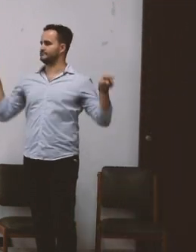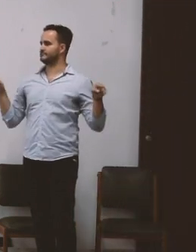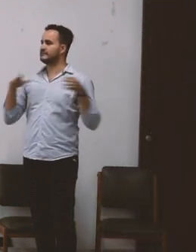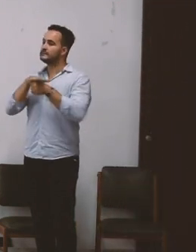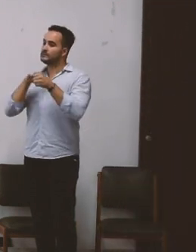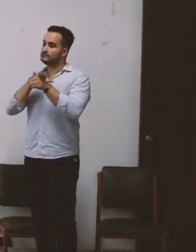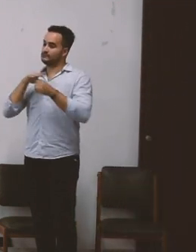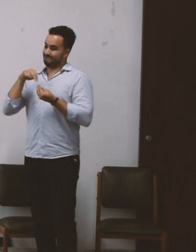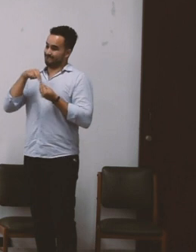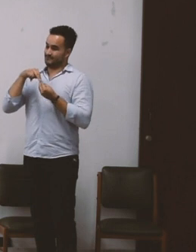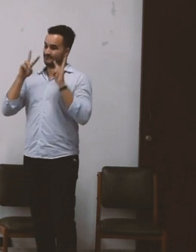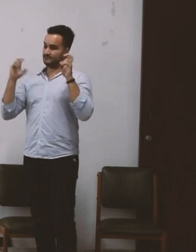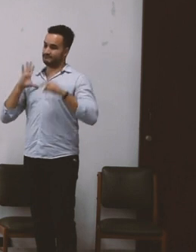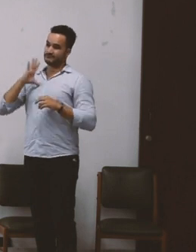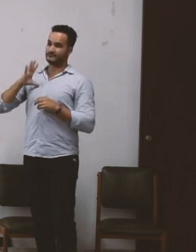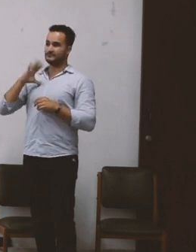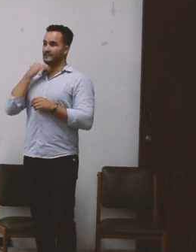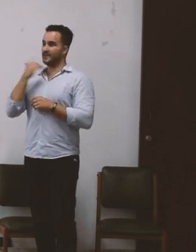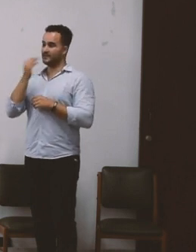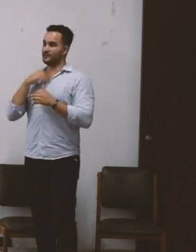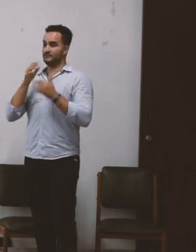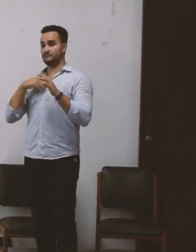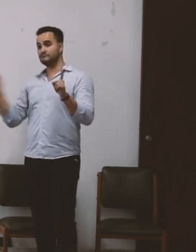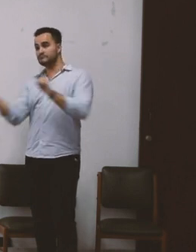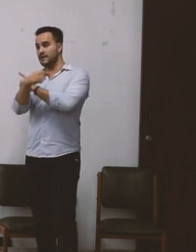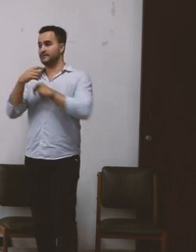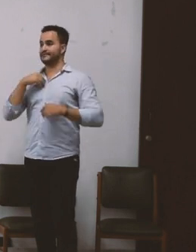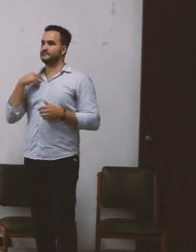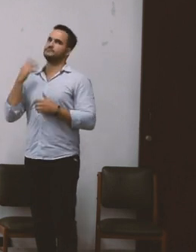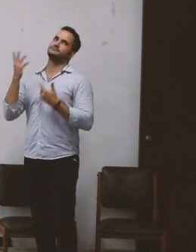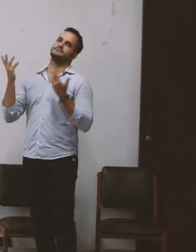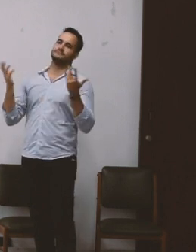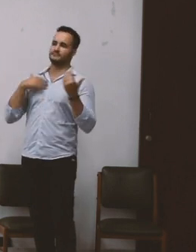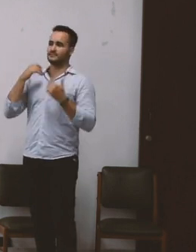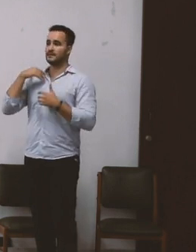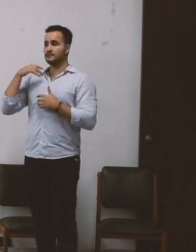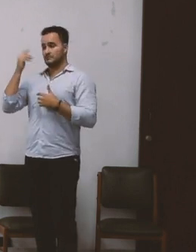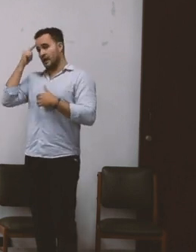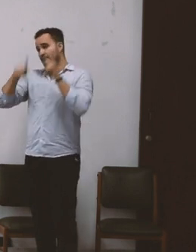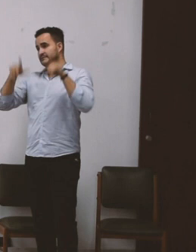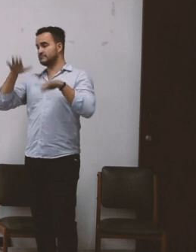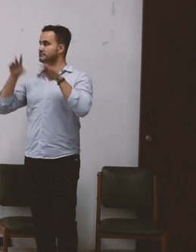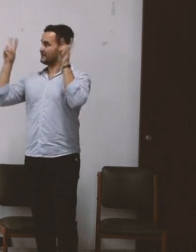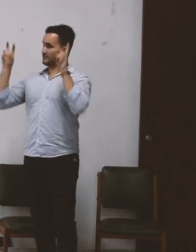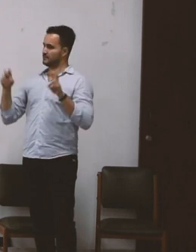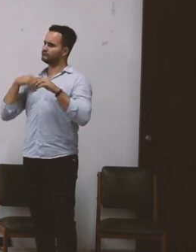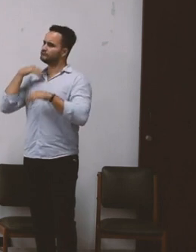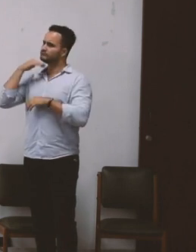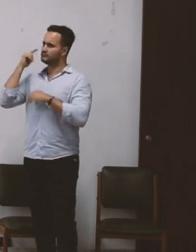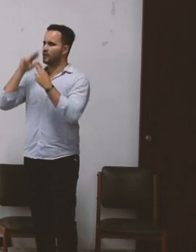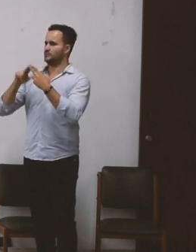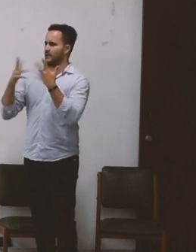situación de incomodar cierta retórica que pareciera un terreno común para todos y todas, y qué pasa cuando irrumpemos con